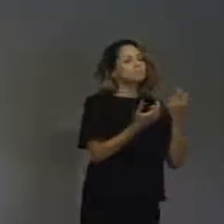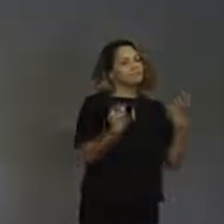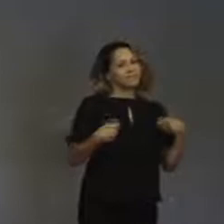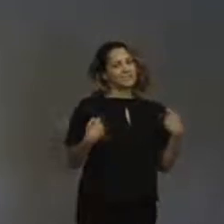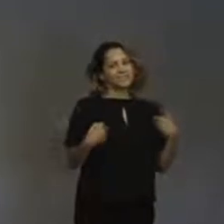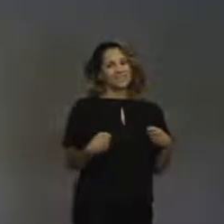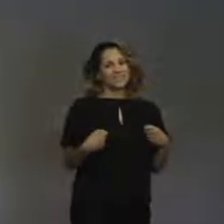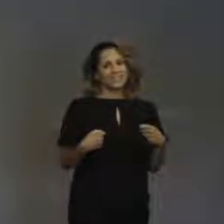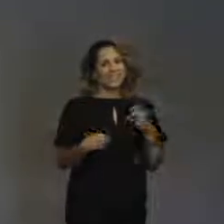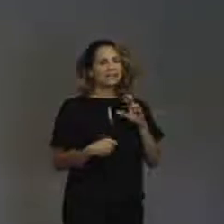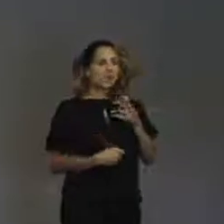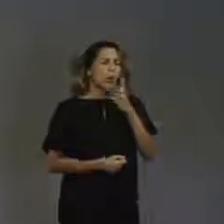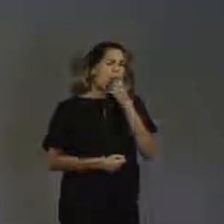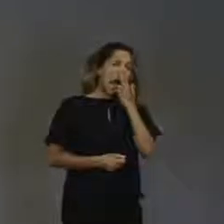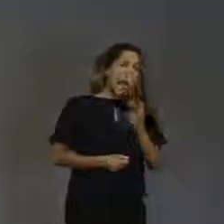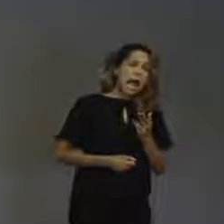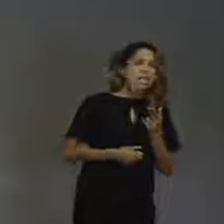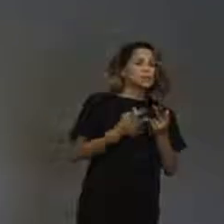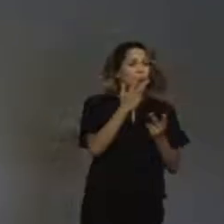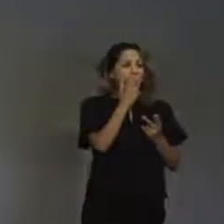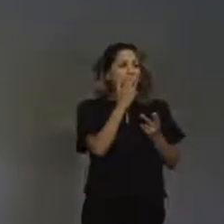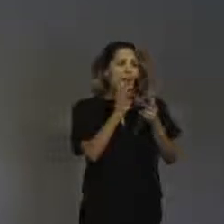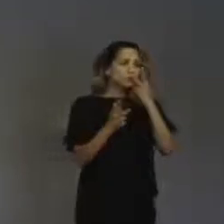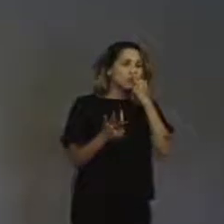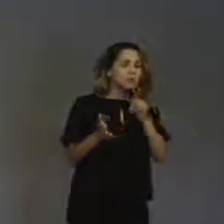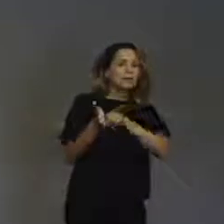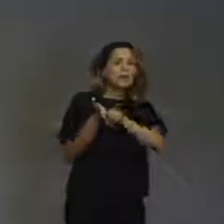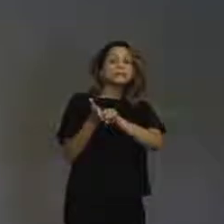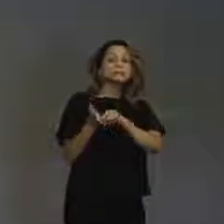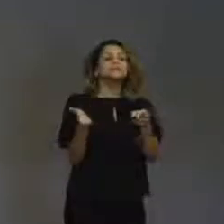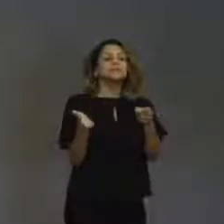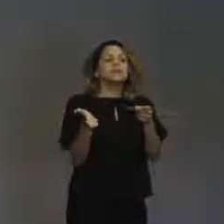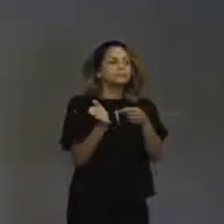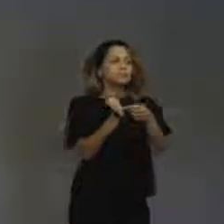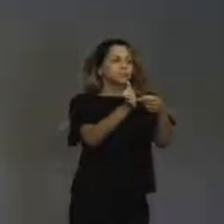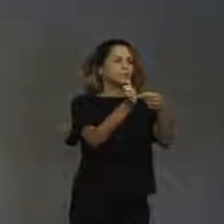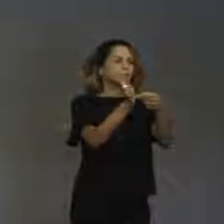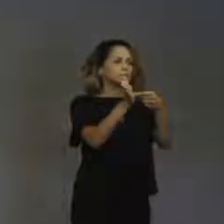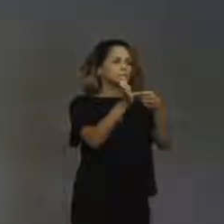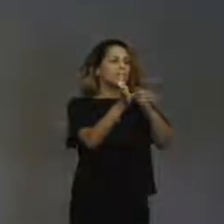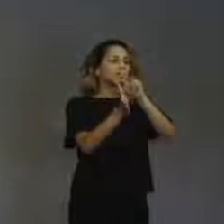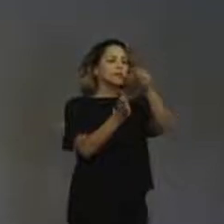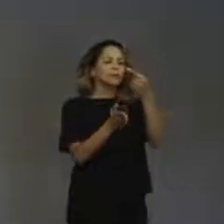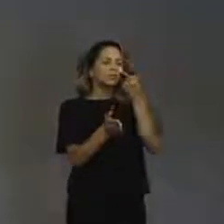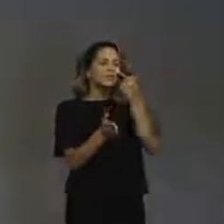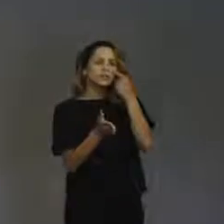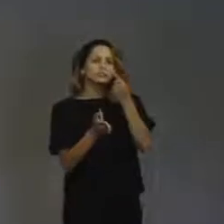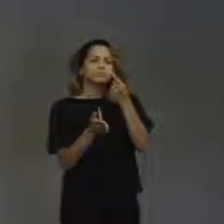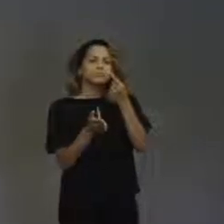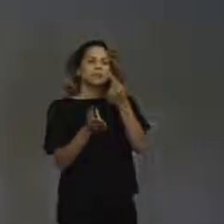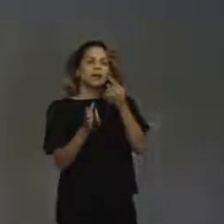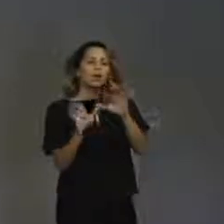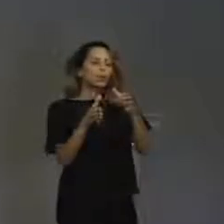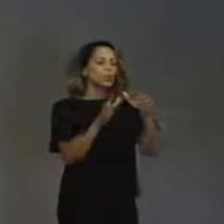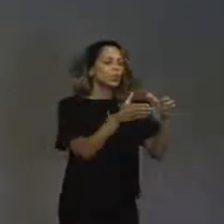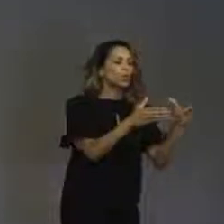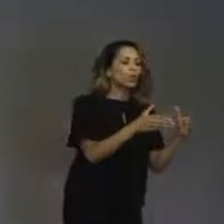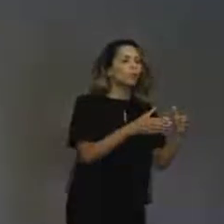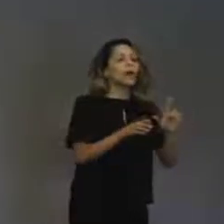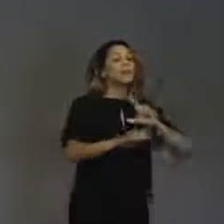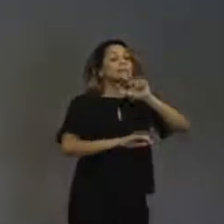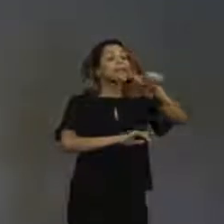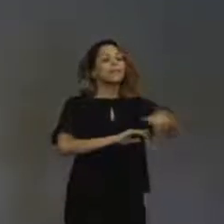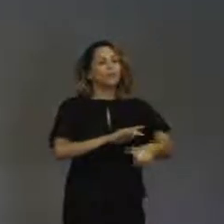conseguir entender quais são as necessidades dos grupos da sociedade, mulheres, idosos, ou quem seja, e daí fazer uma política pública que seja, de